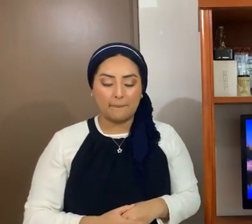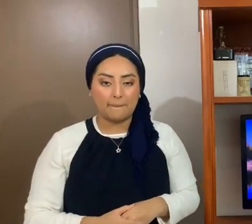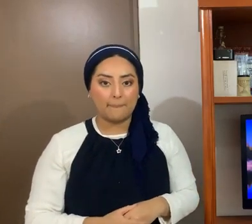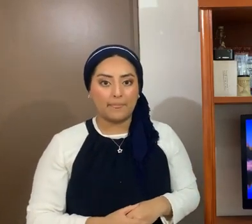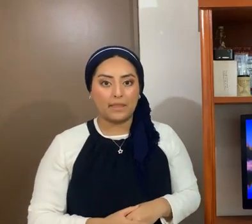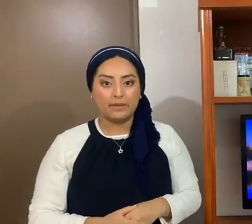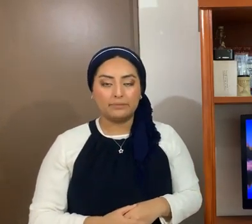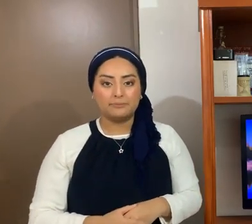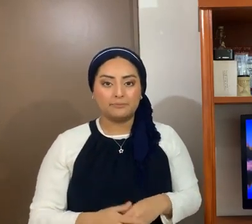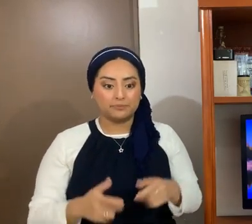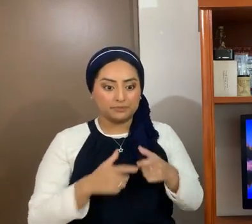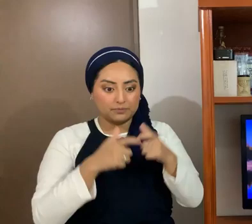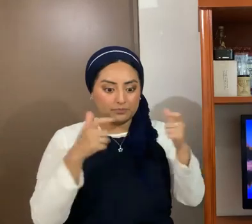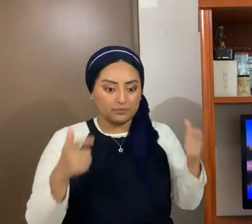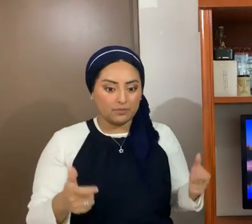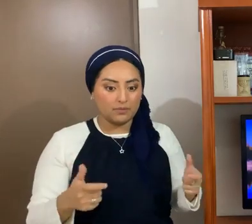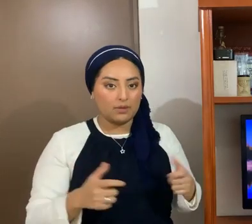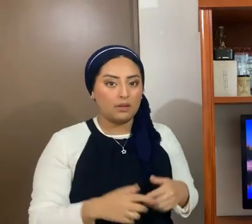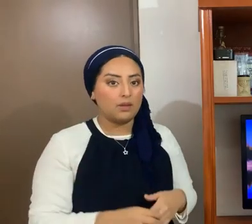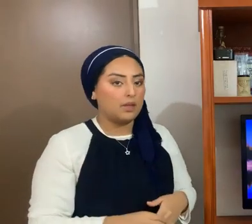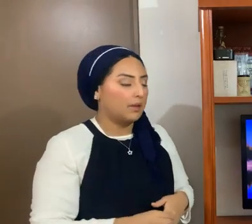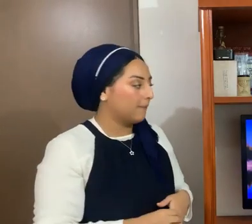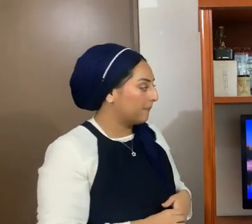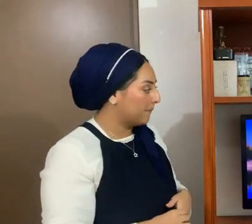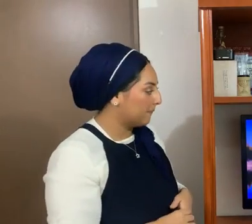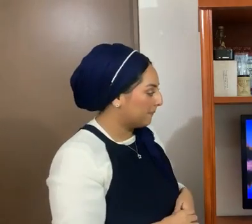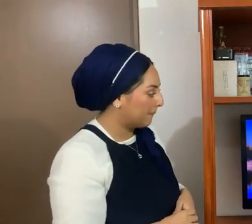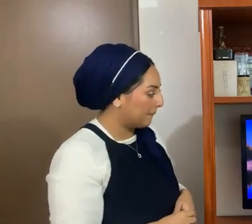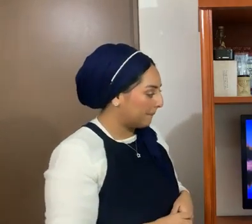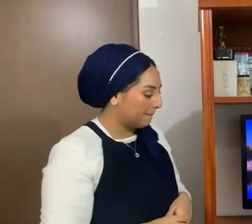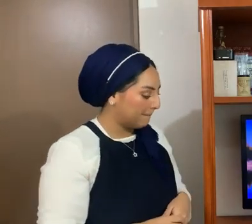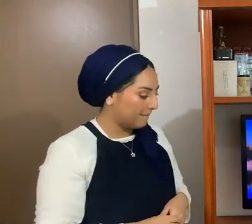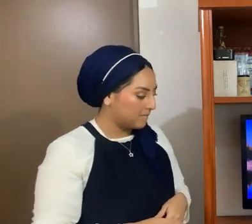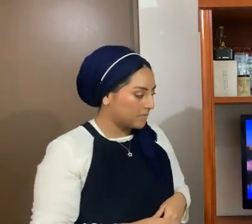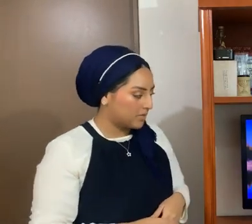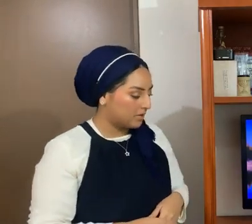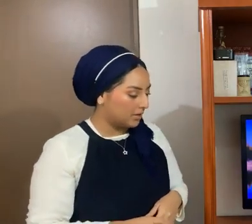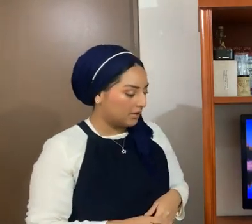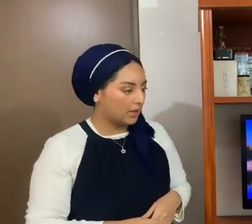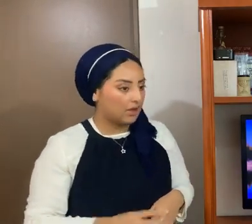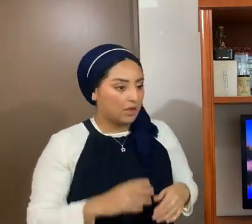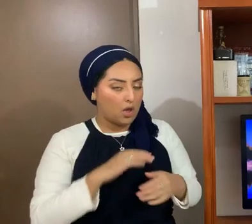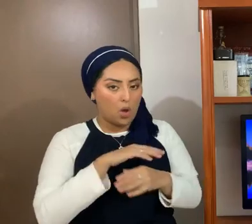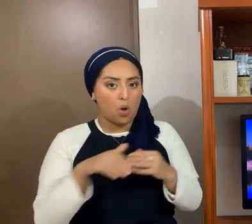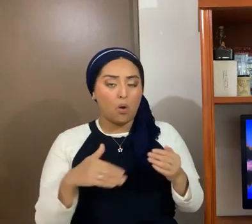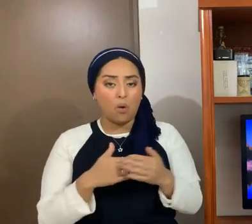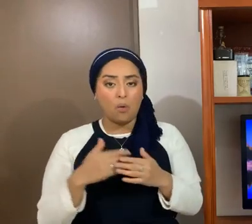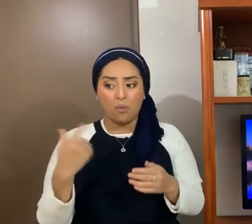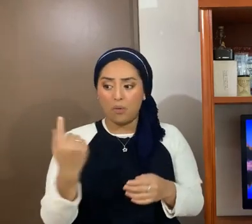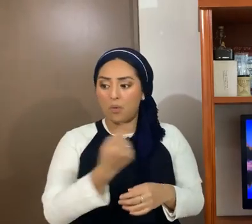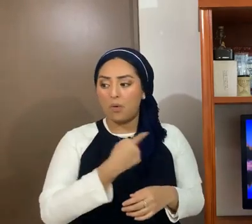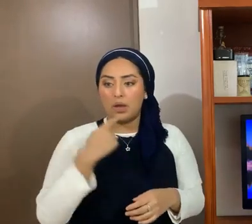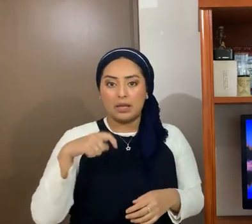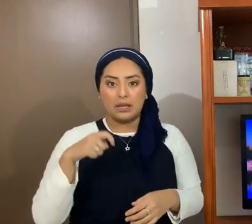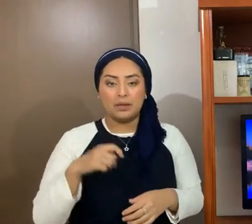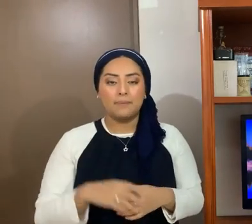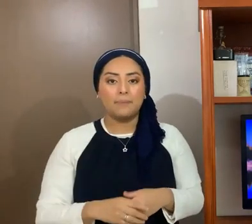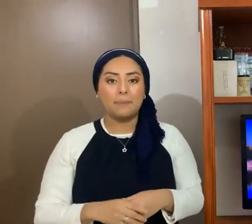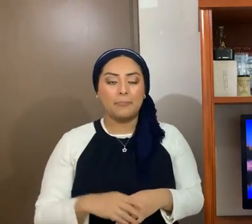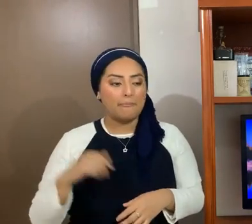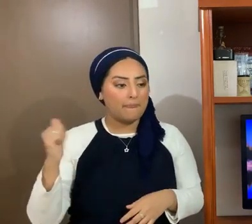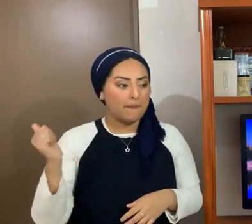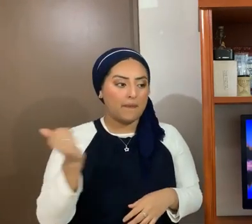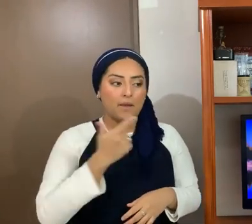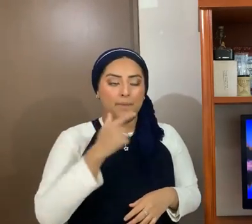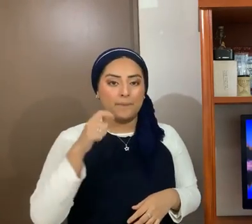ver, eran de un bronce grueso. No eran una lámina cualquiera. Entonces todos nos necesitamos, recapitulando, todos